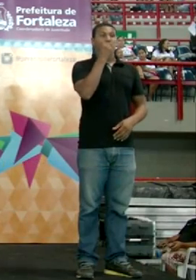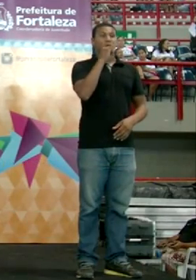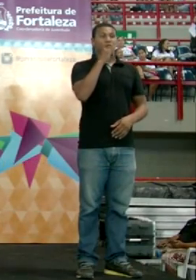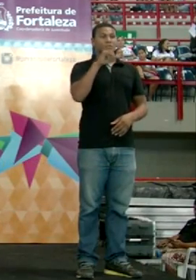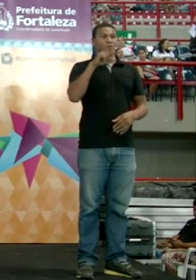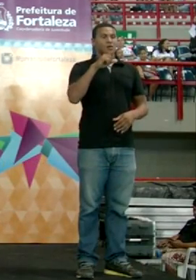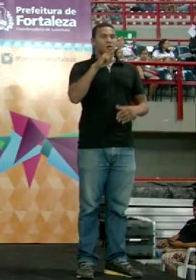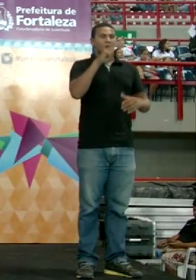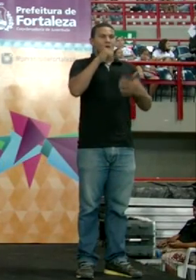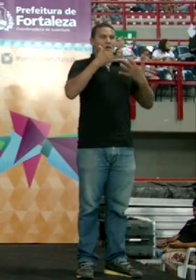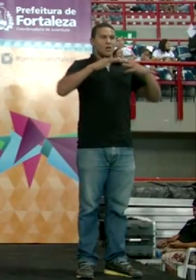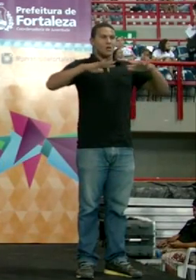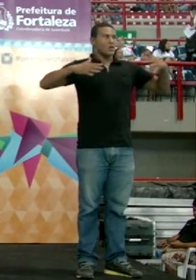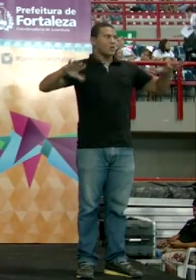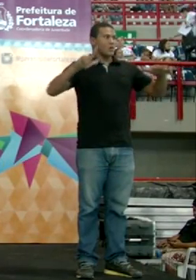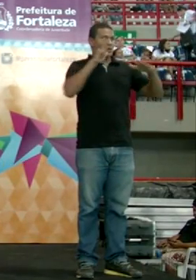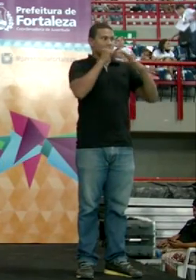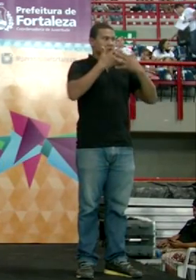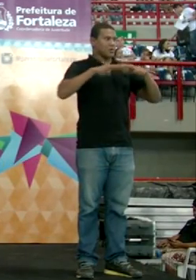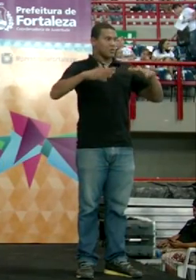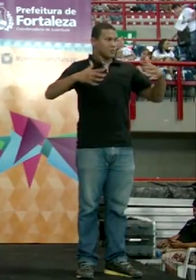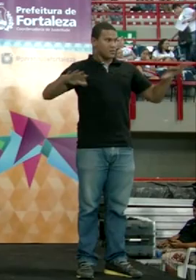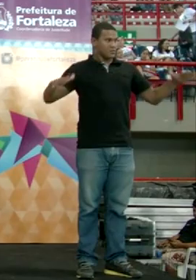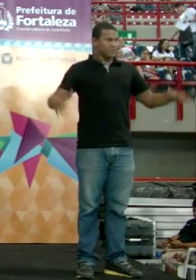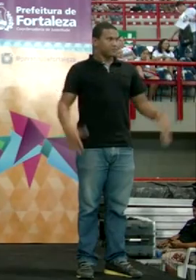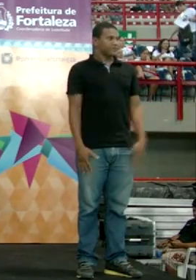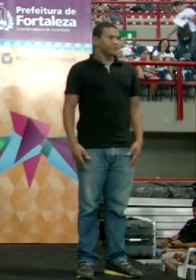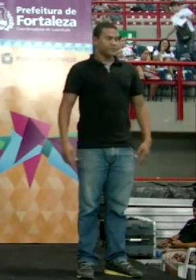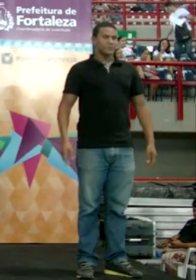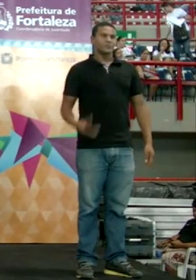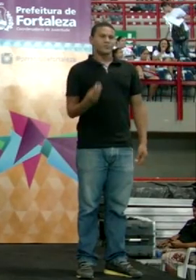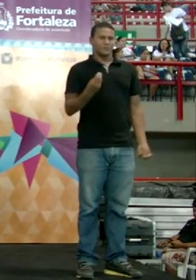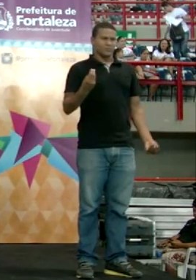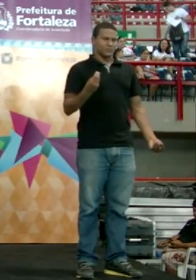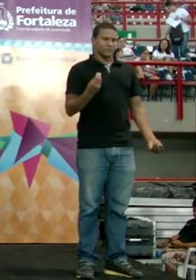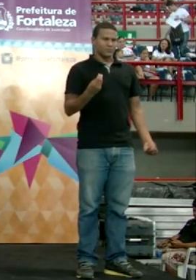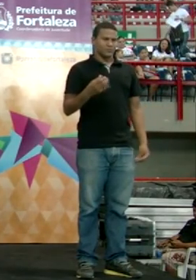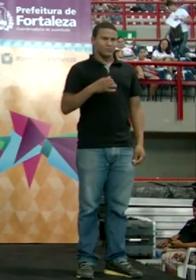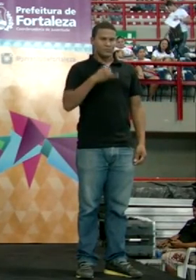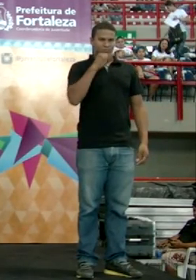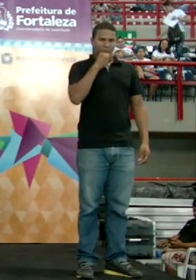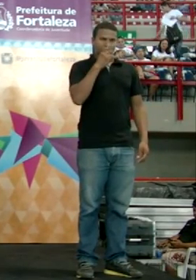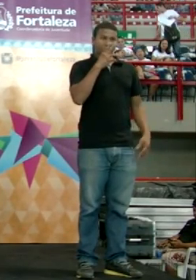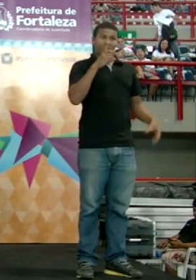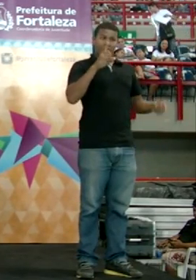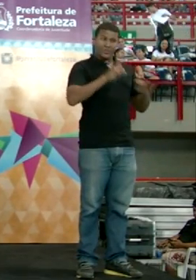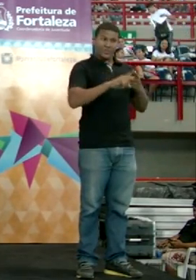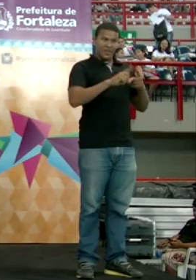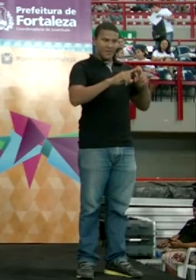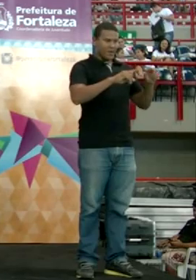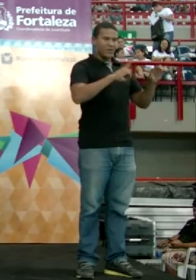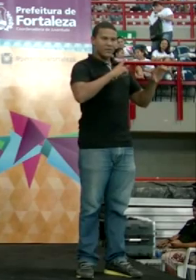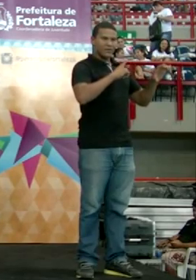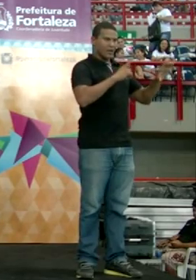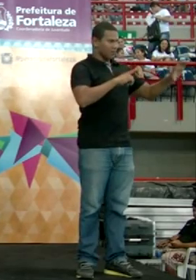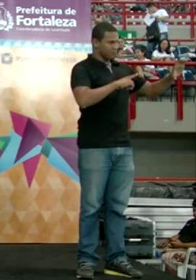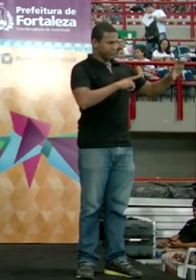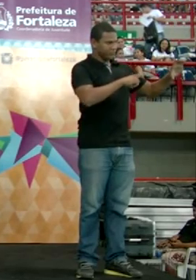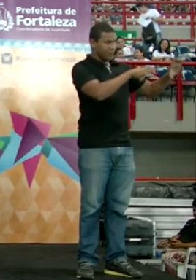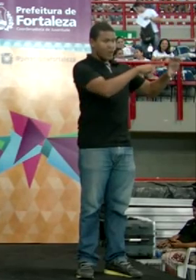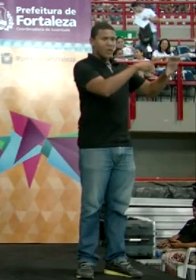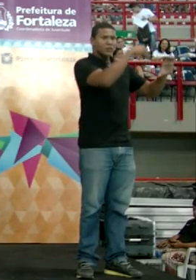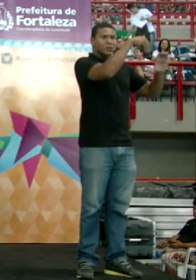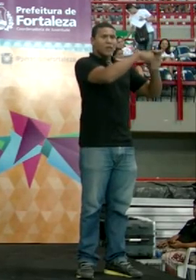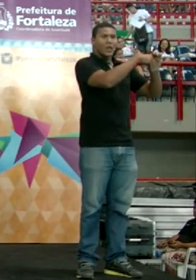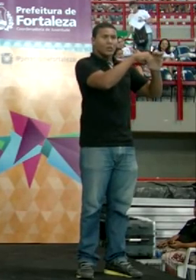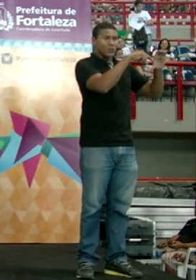hélices, né? Que estão ligadas a uma turbina. Aí, na hora que a maré enche, a maré bate nessas